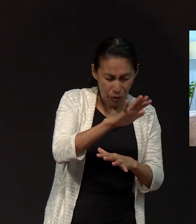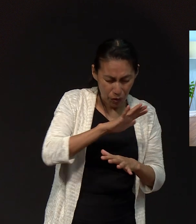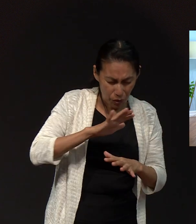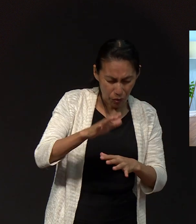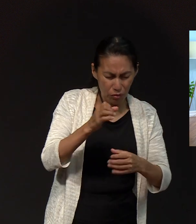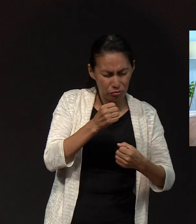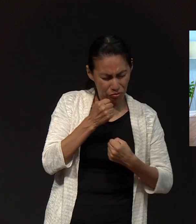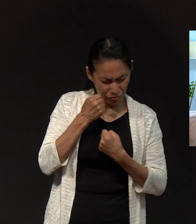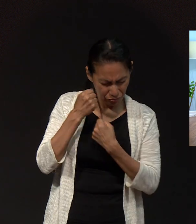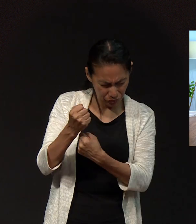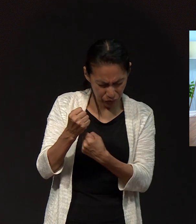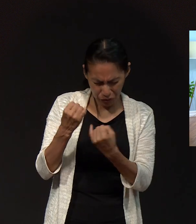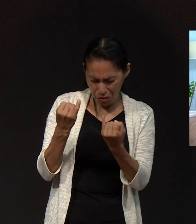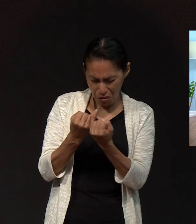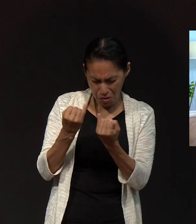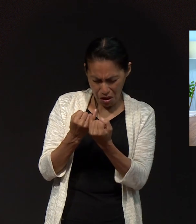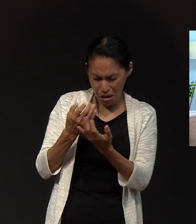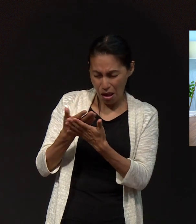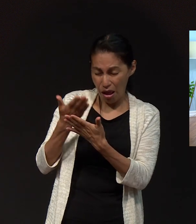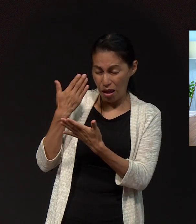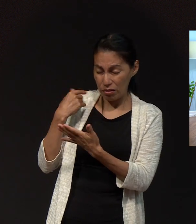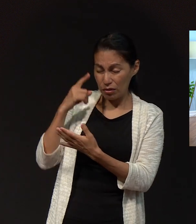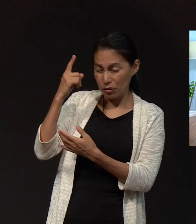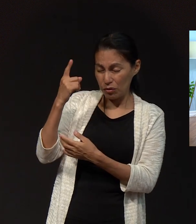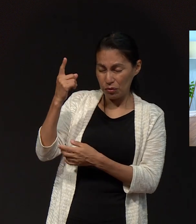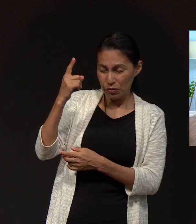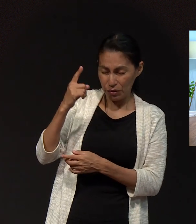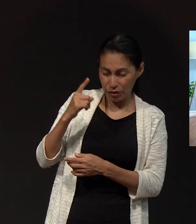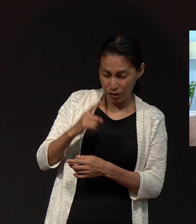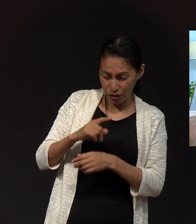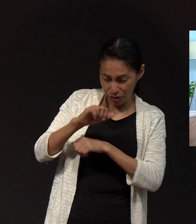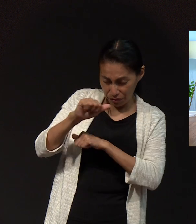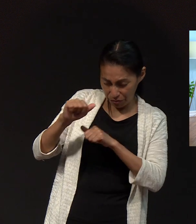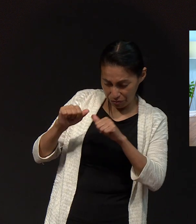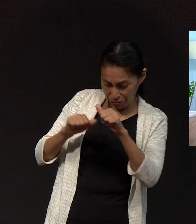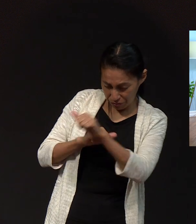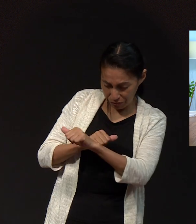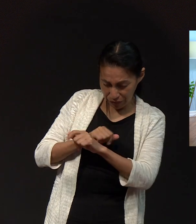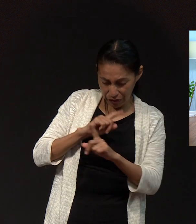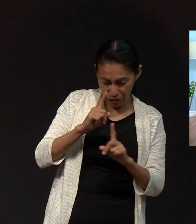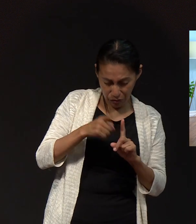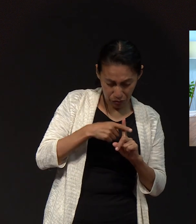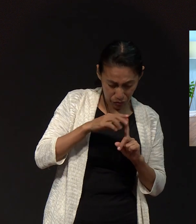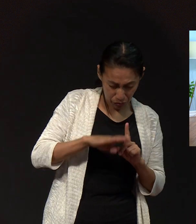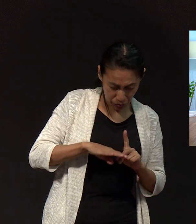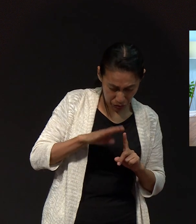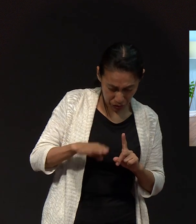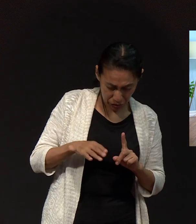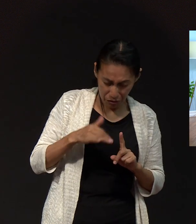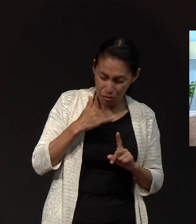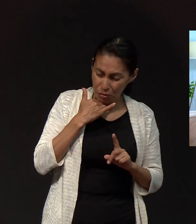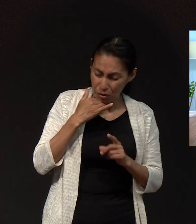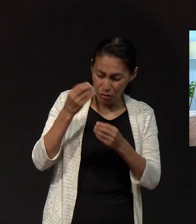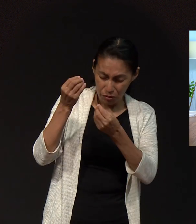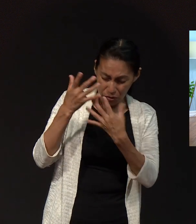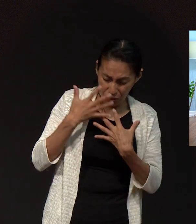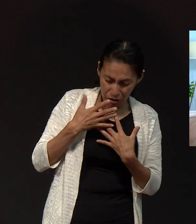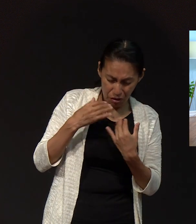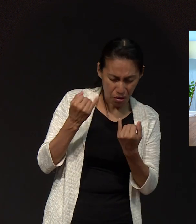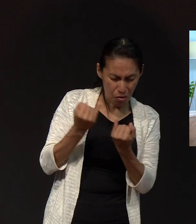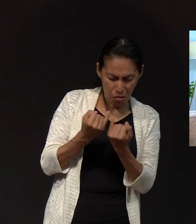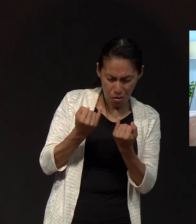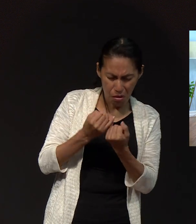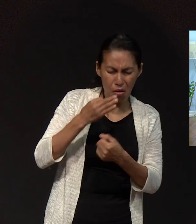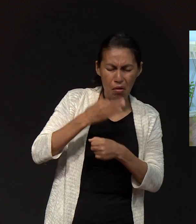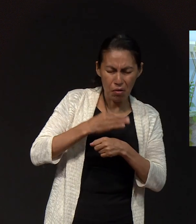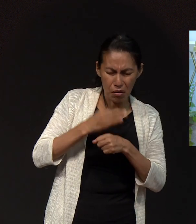requieren Y estar seguros De que así como Un día veniste Para dar tu vida Y darnos la oportunidad De recibir perdón También hoy puedes